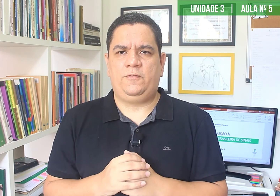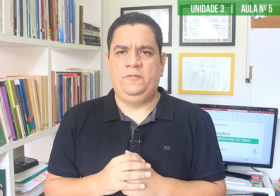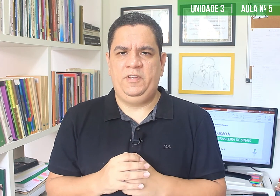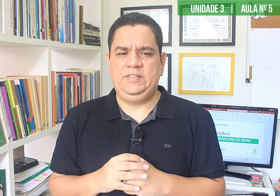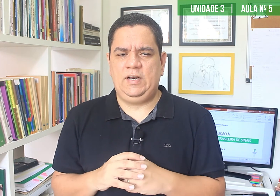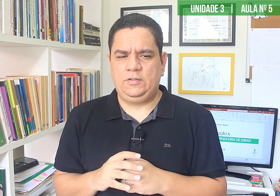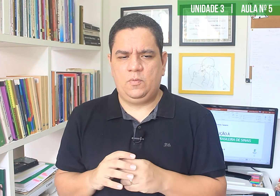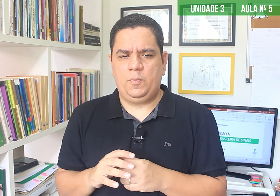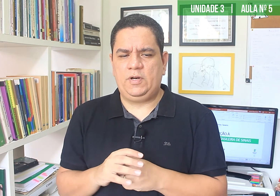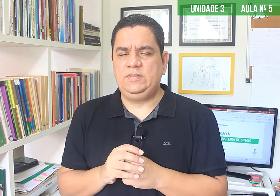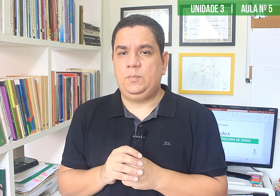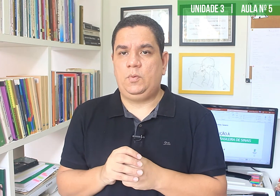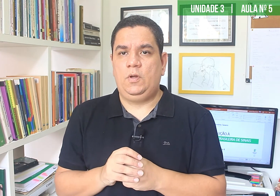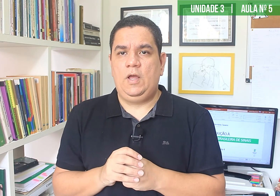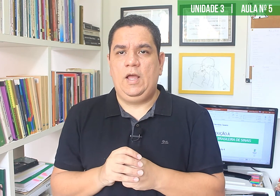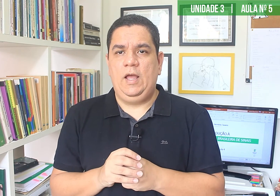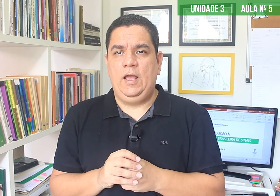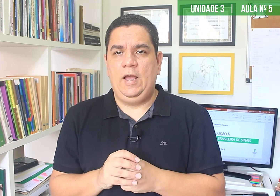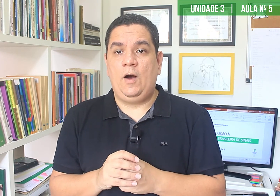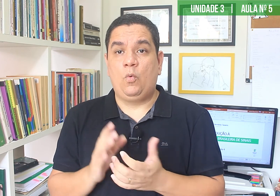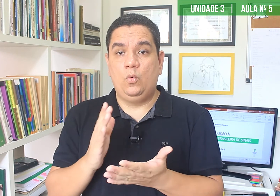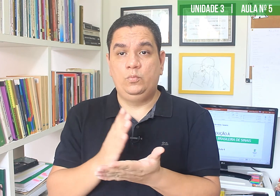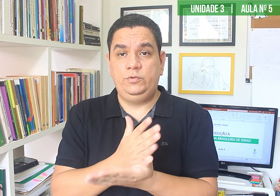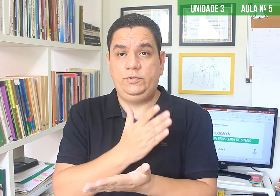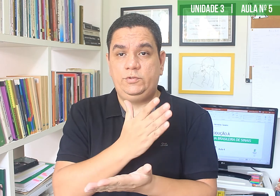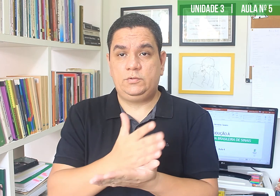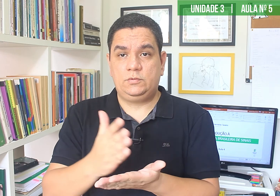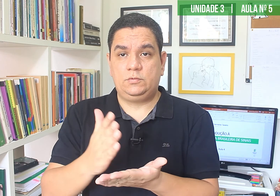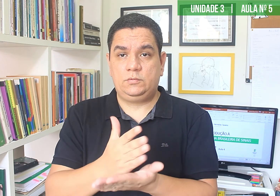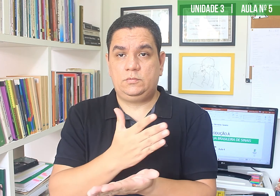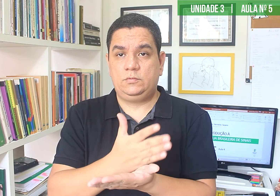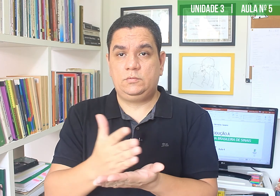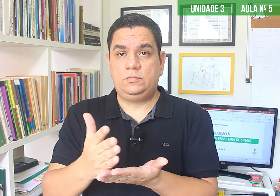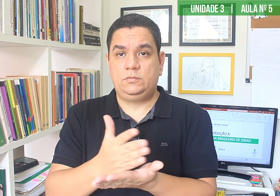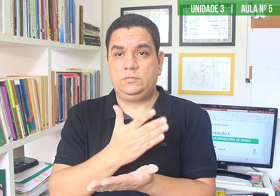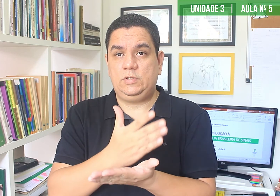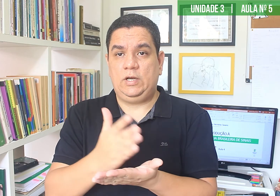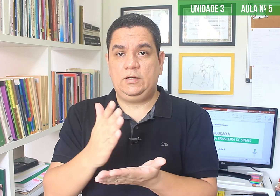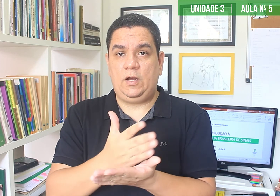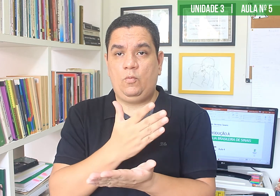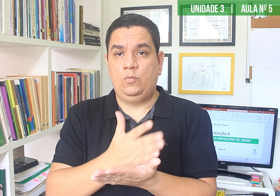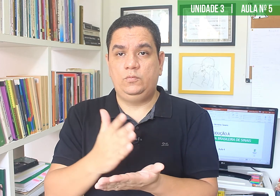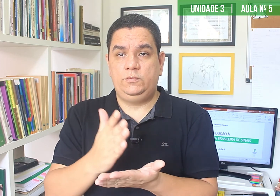ver sinais como, por exemplo, alguns, tá? Alguns.